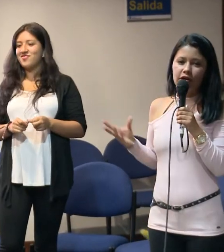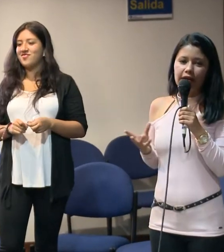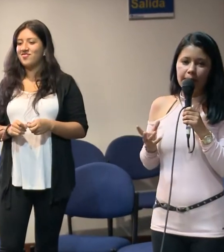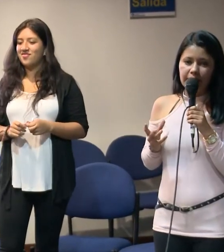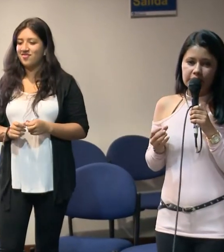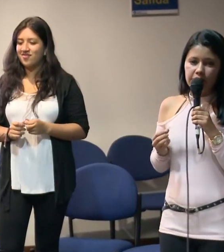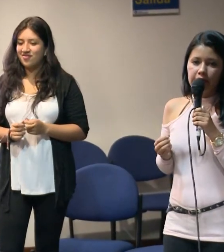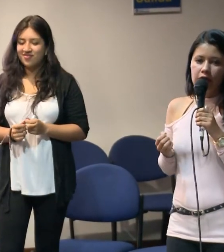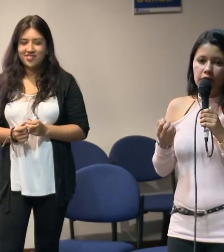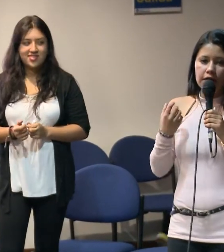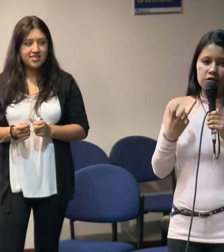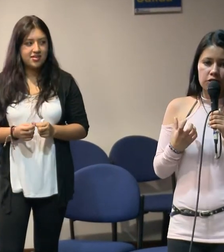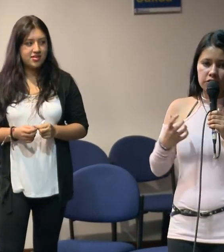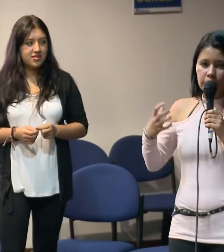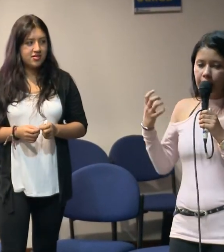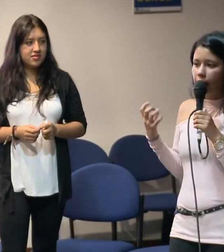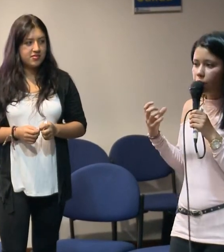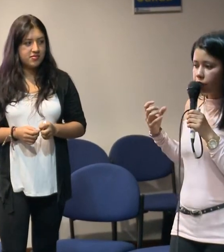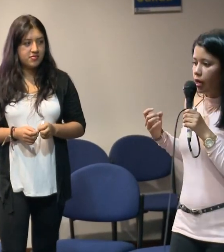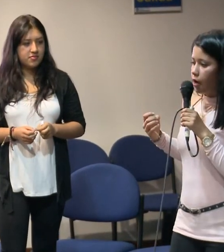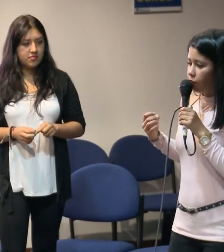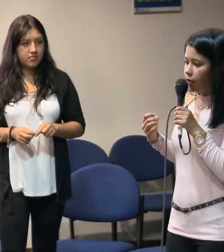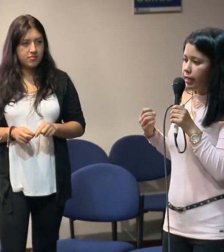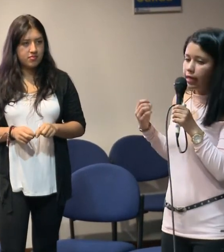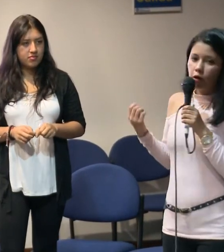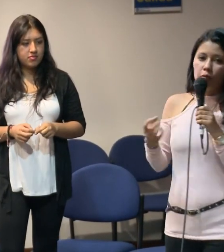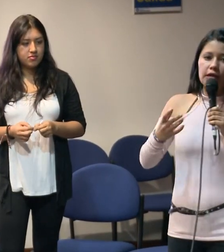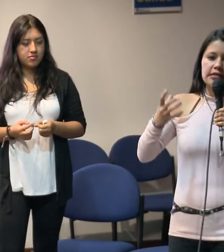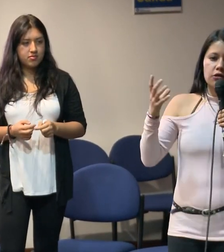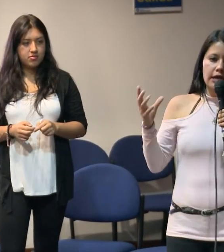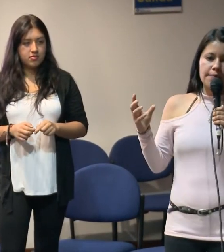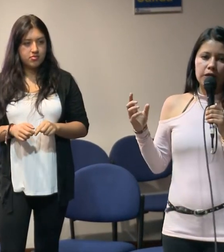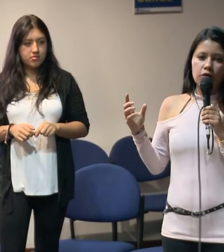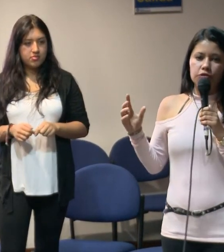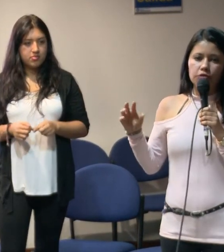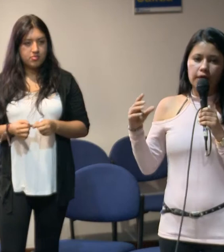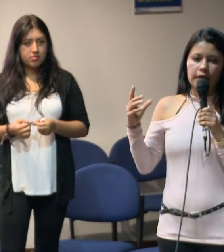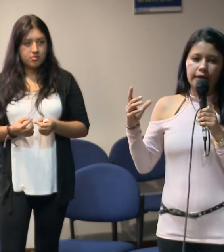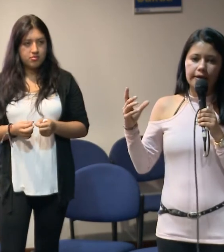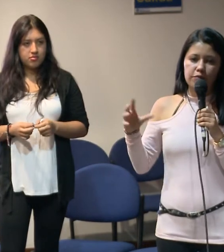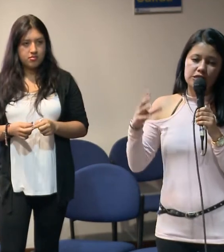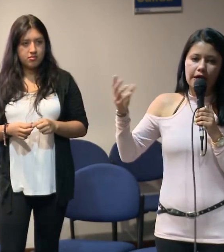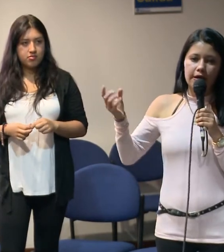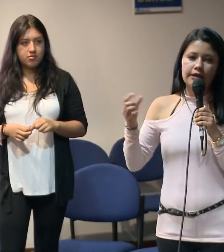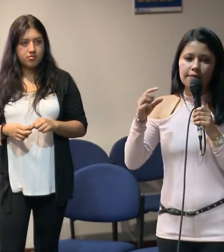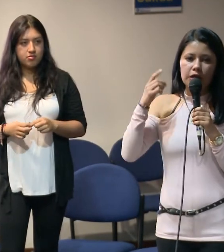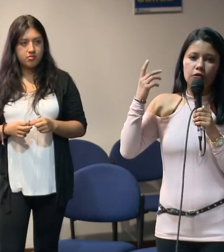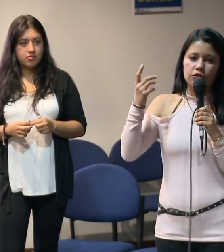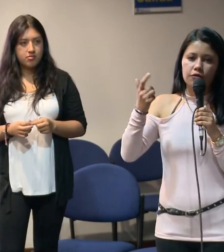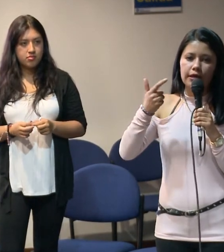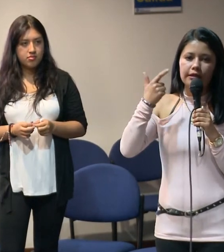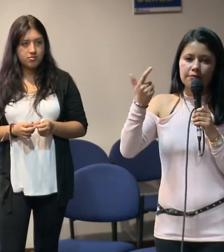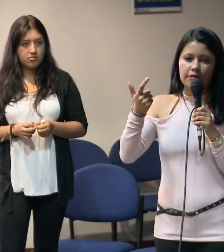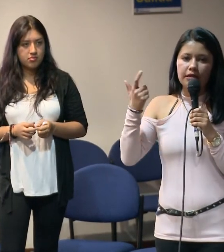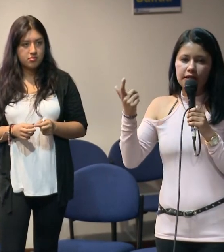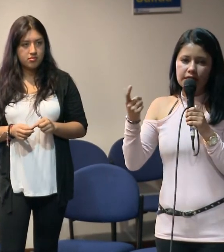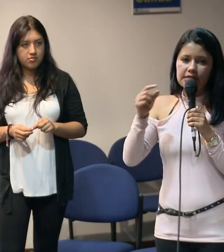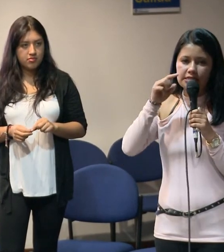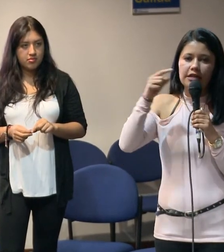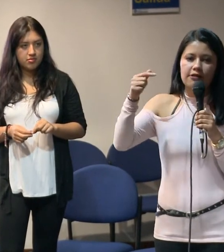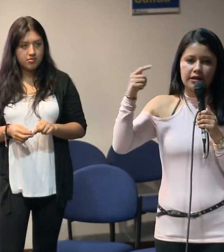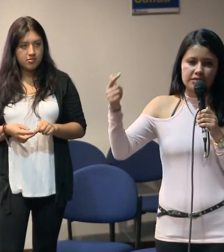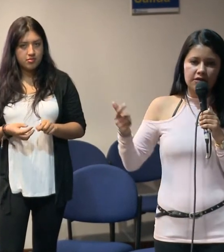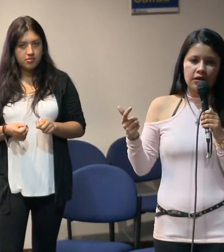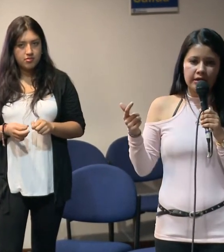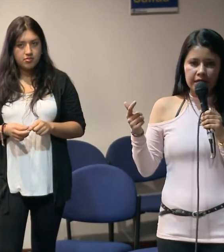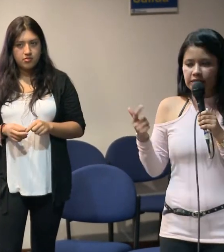niños lo lograran percibir, y lo que nosotros creamos fue que, como en la historia de Pinocho, pues hablan de que Pinocho, entre más mentiras dice,